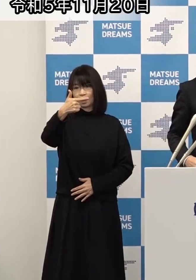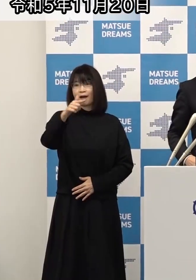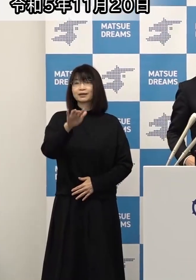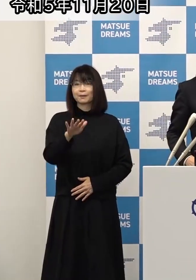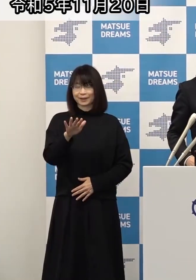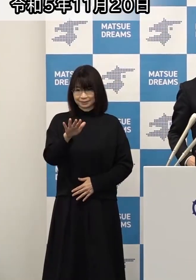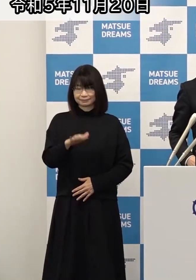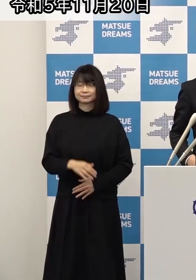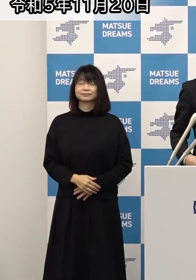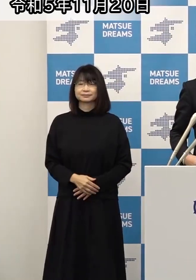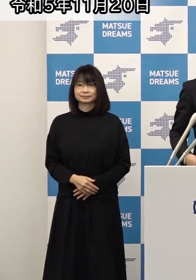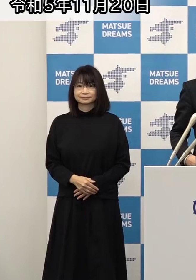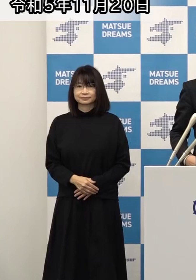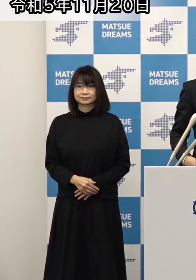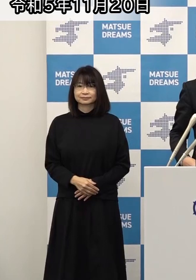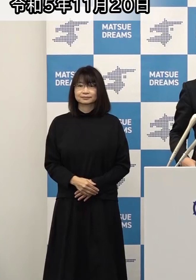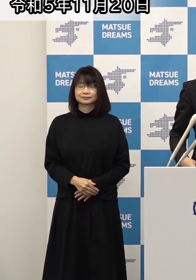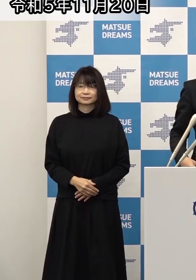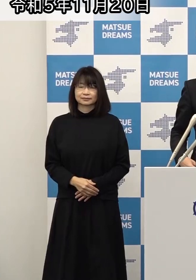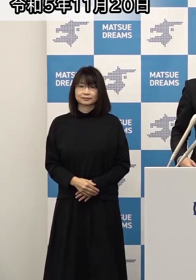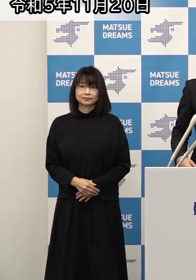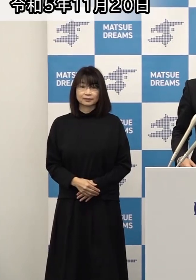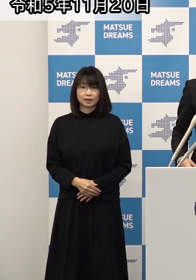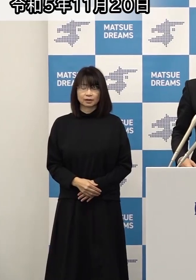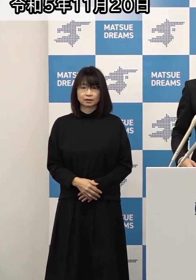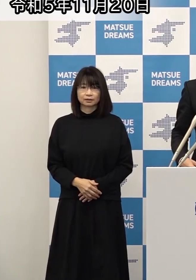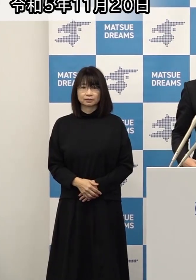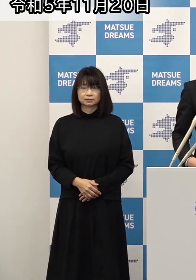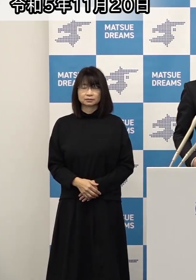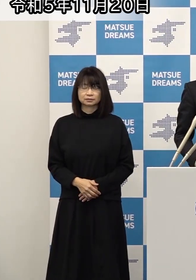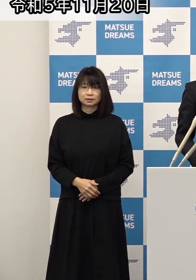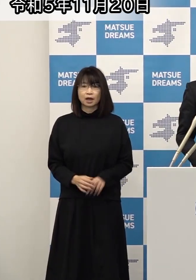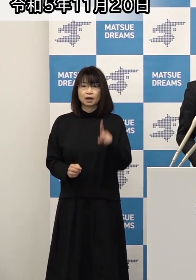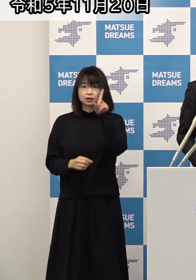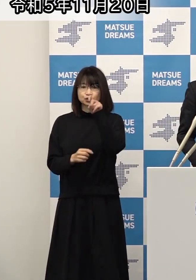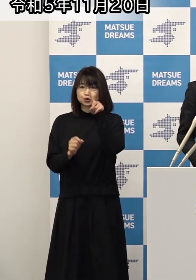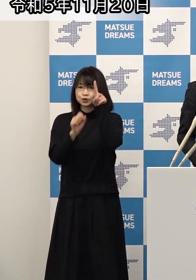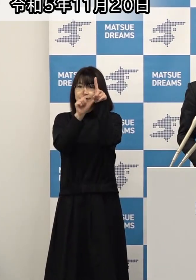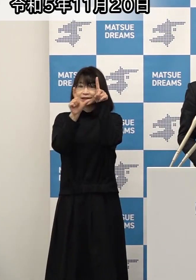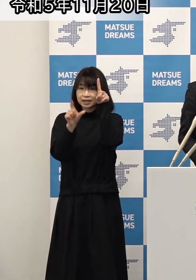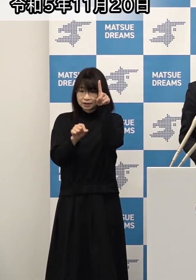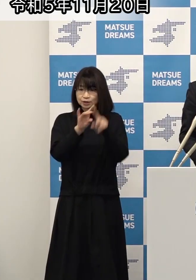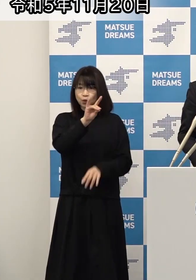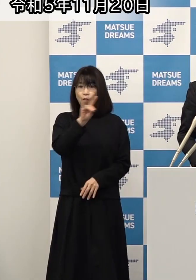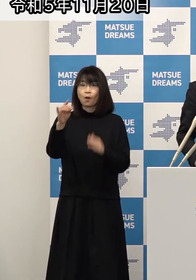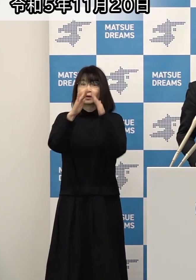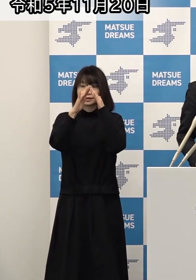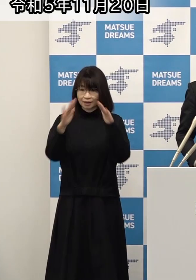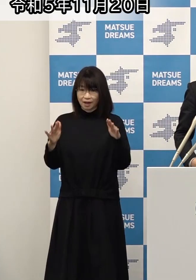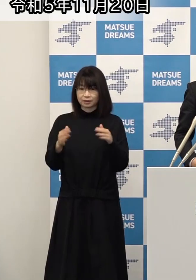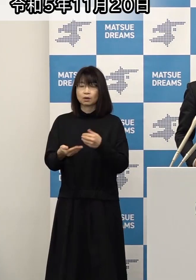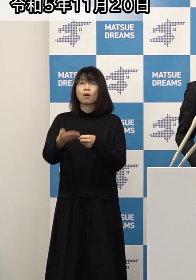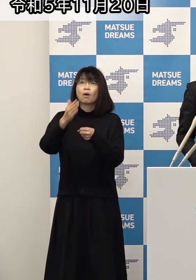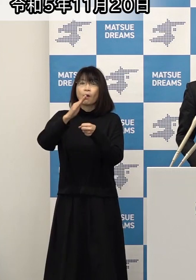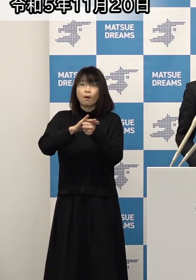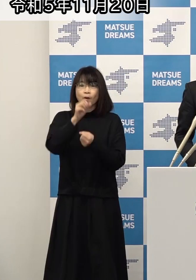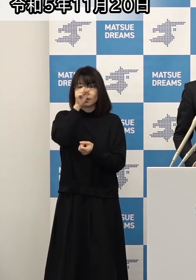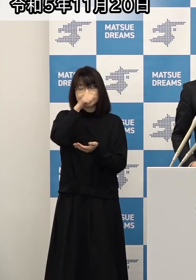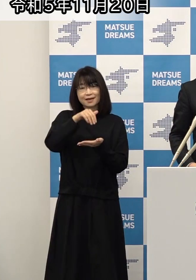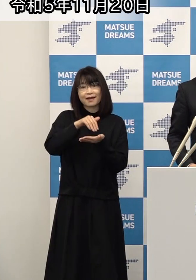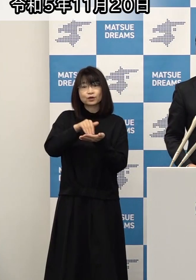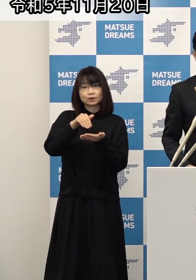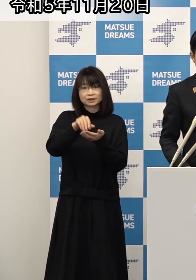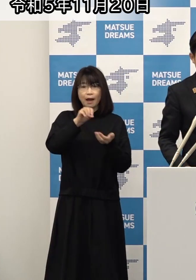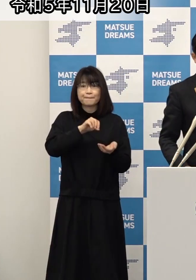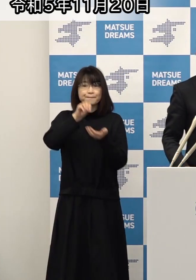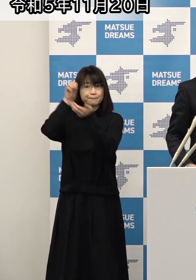告させていただきます。11月議会の補正予算で提案をさせてい